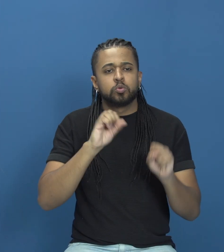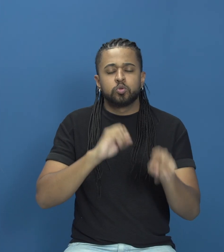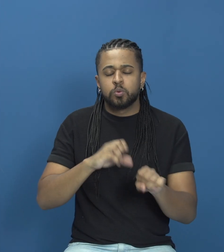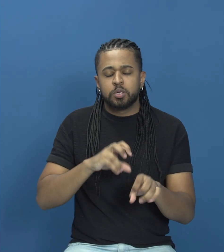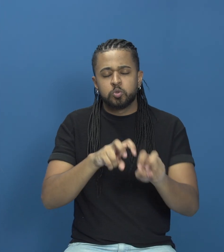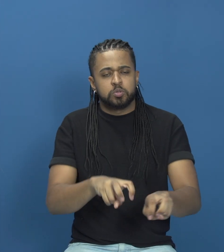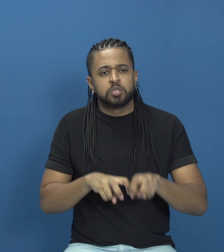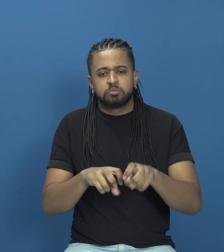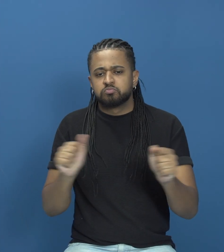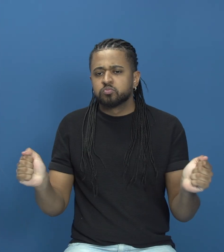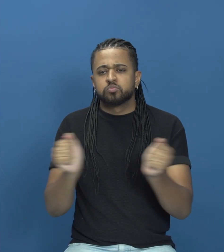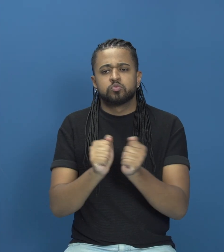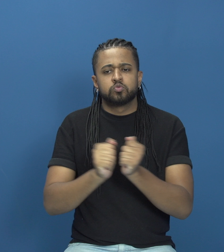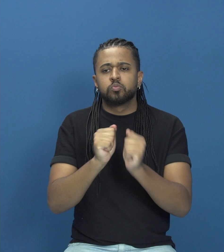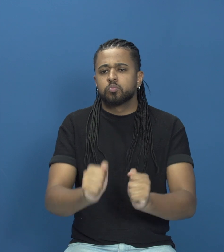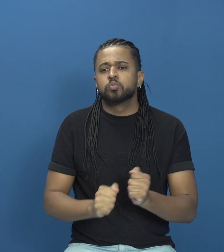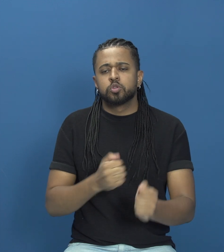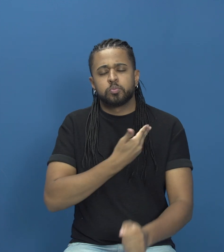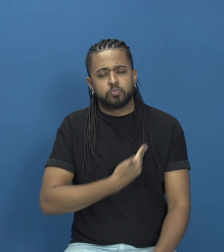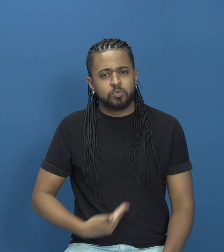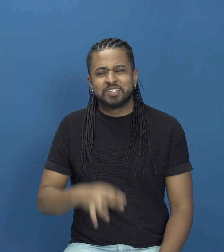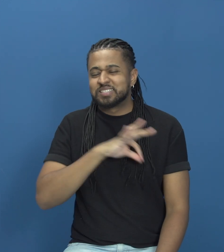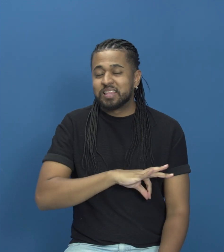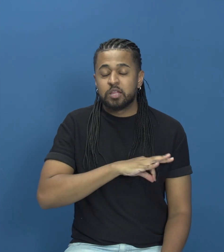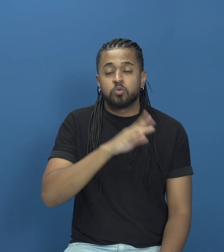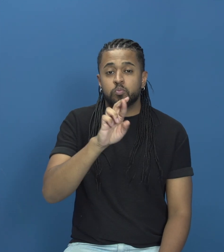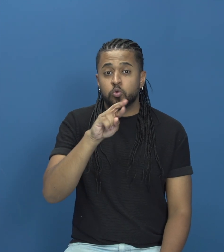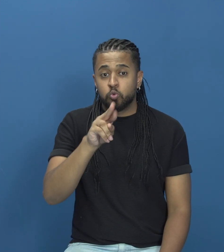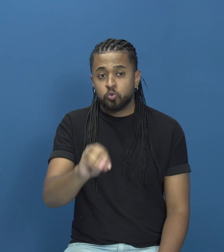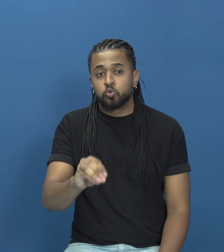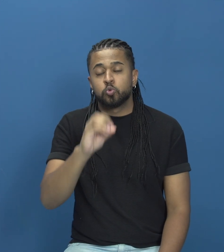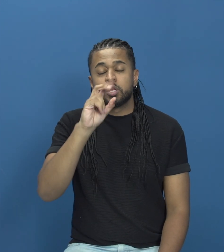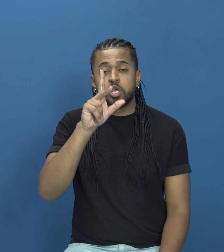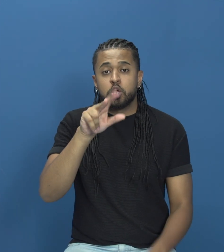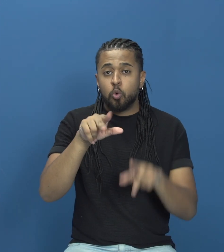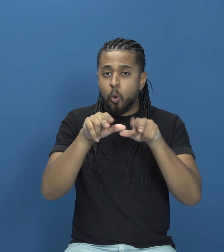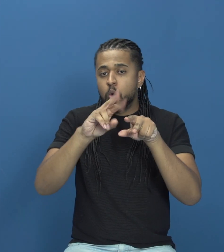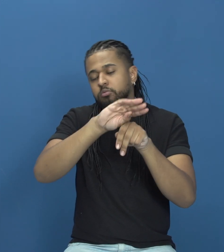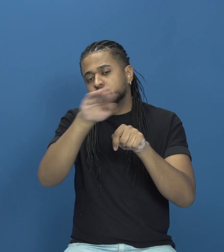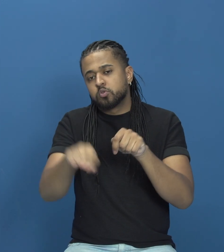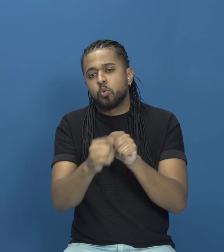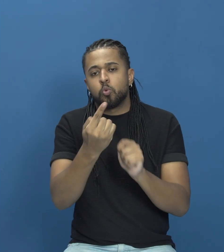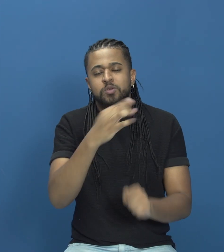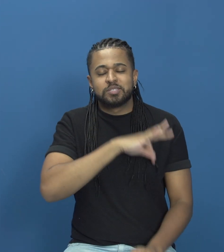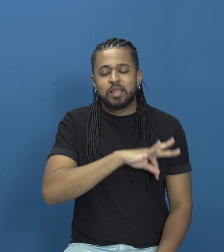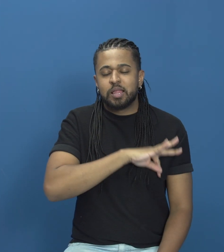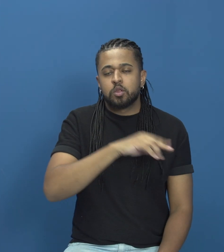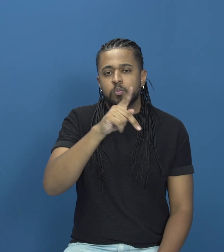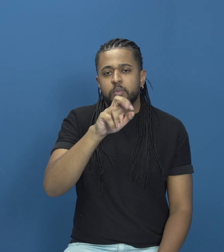campo, conveniadas com o poder público, com renda familiar bruta igual ou inferior a um salário mínimo per